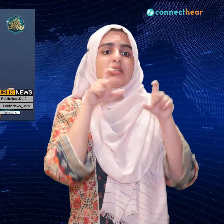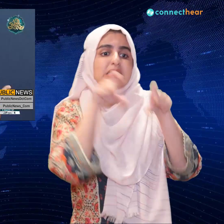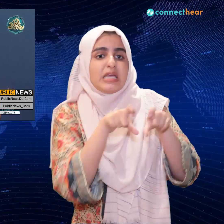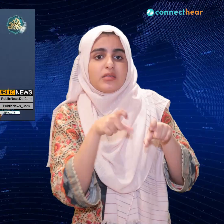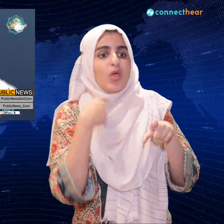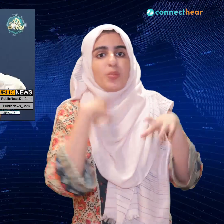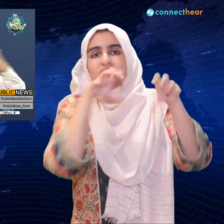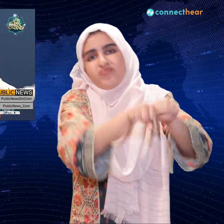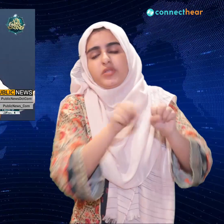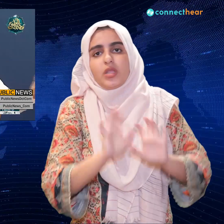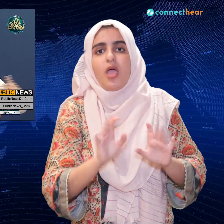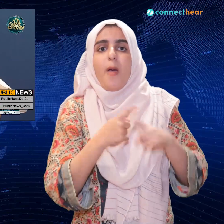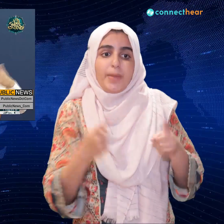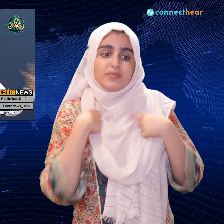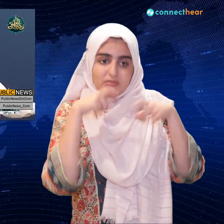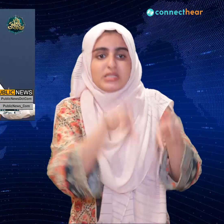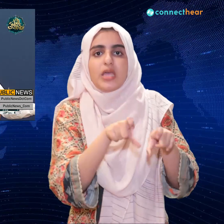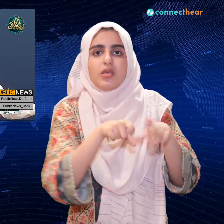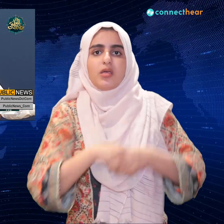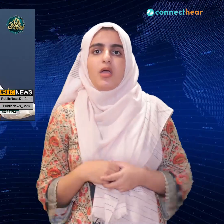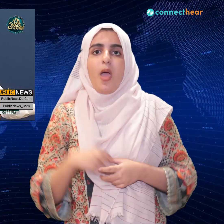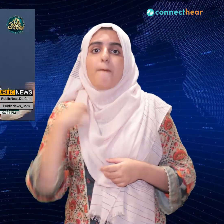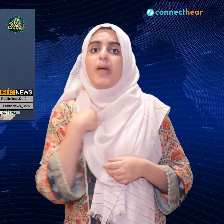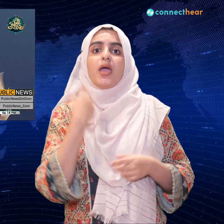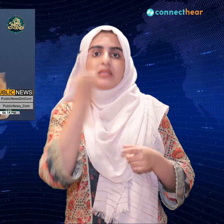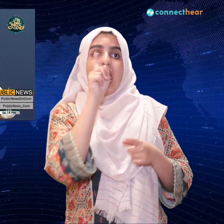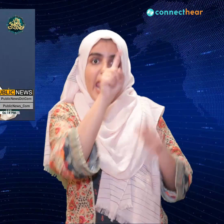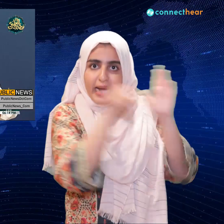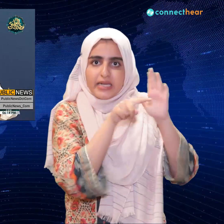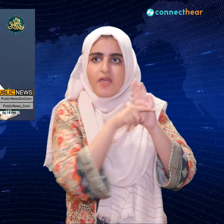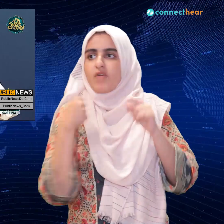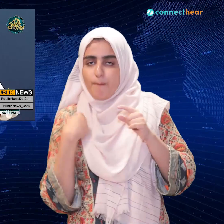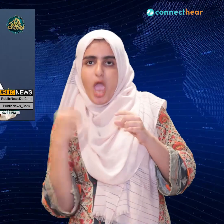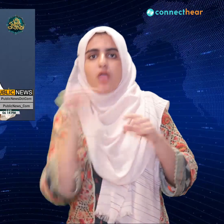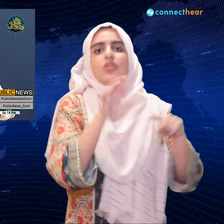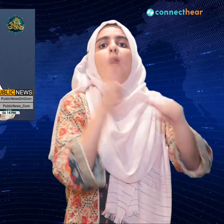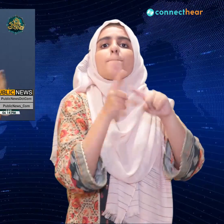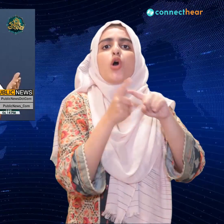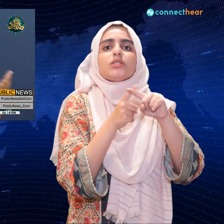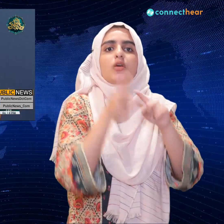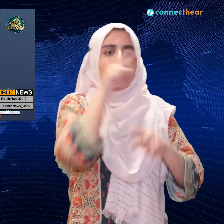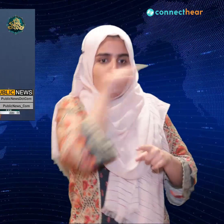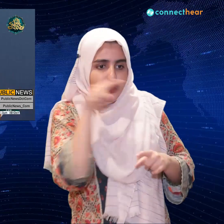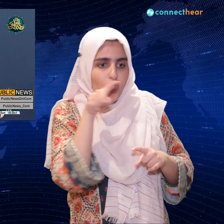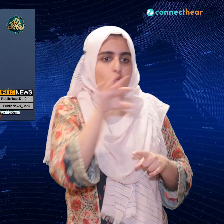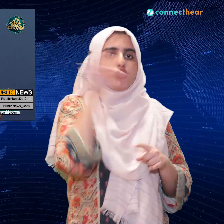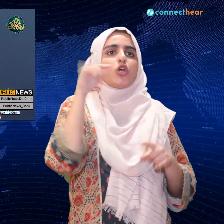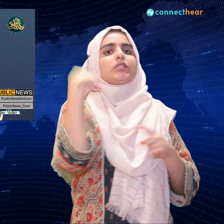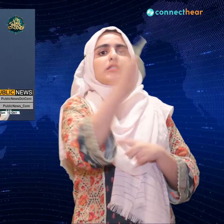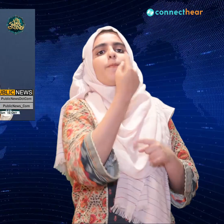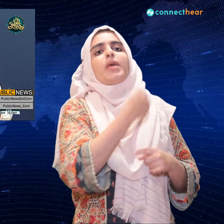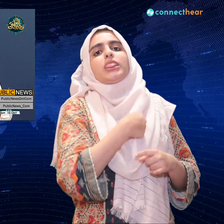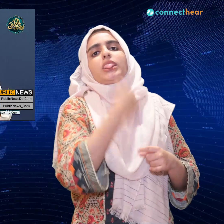تو نہیں سکتے, لیکن ہم آلٹرنیٹ دوسروں کو چوائسز دے سکتے ہیں. تو وہ ایک میڈیا کا وہ کرے گا, اور دوسرا ٹی وی کے اوپر, میڈیا کے اوپر, اور